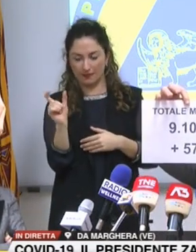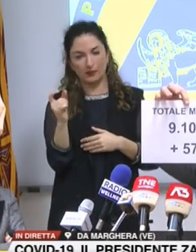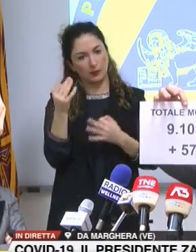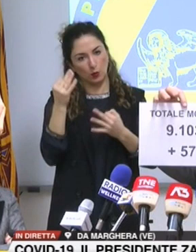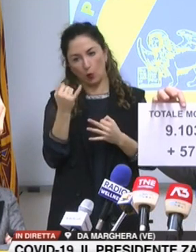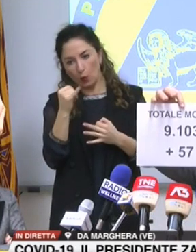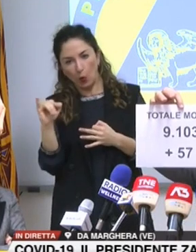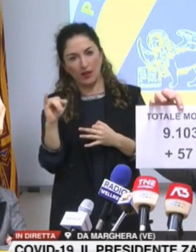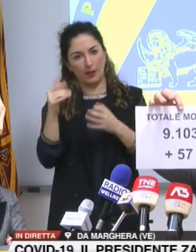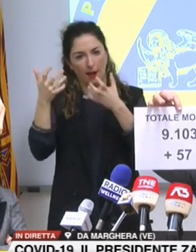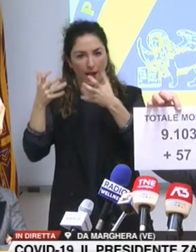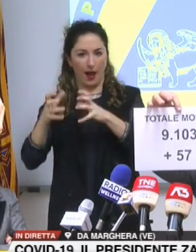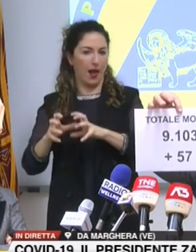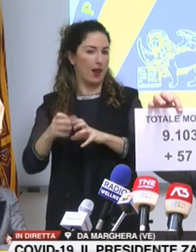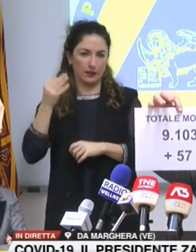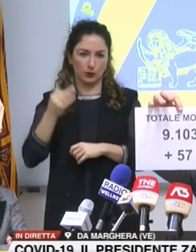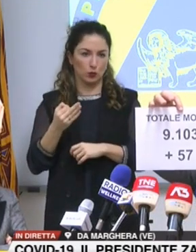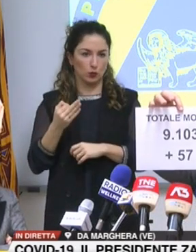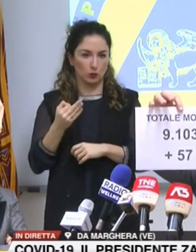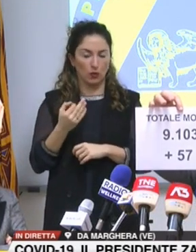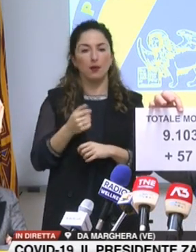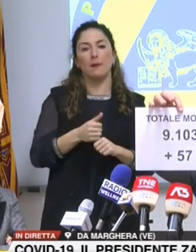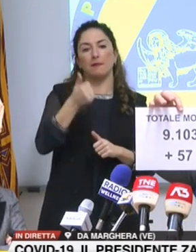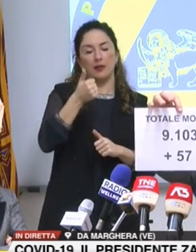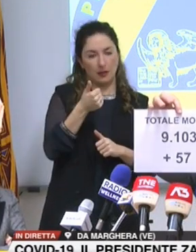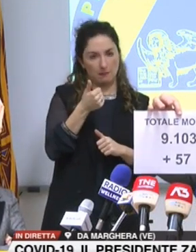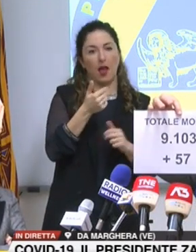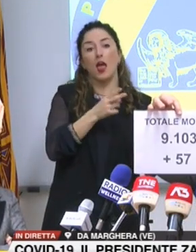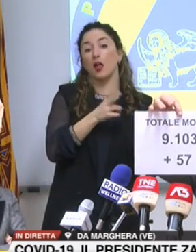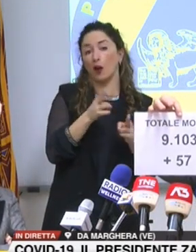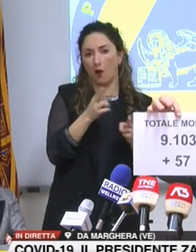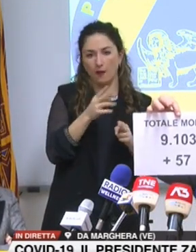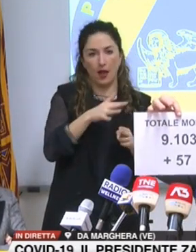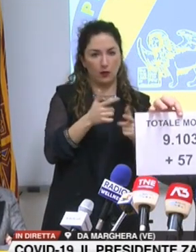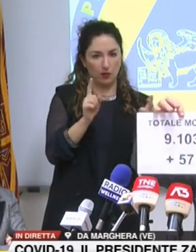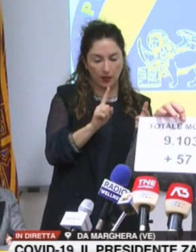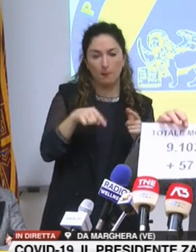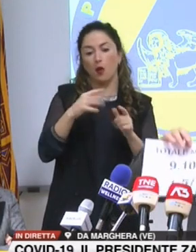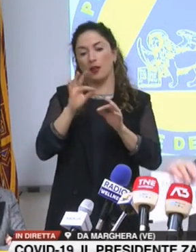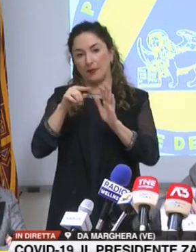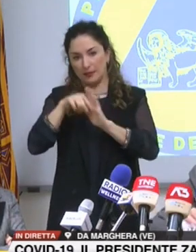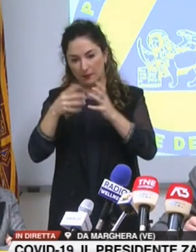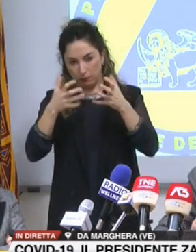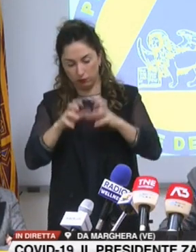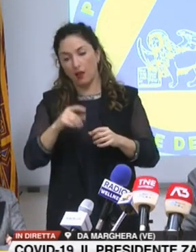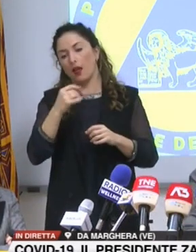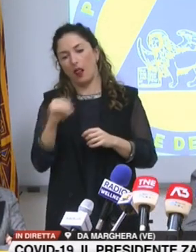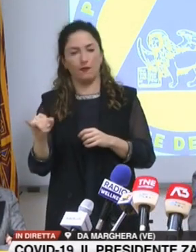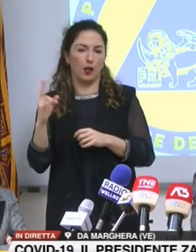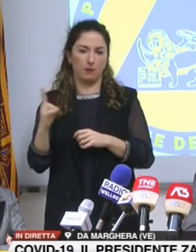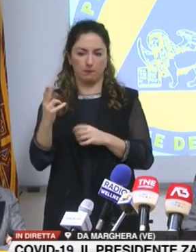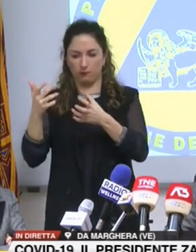dell'infezione ed è quella che calerà per ultima, no? Prima i ricoveri in area non critica, poi le terapie intensive ed infine le